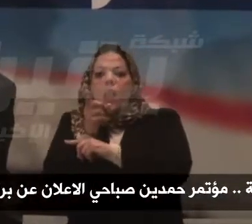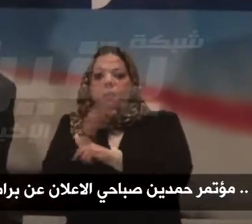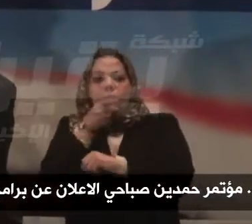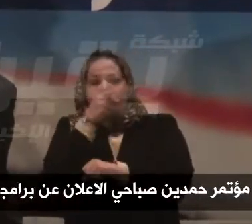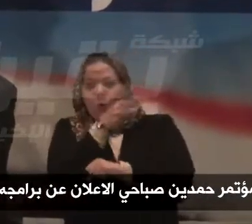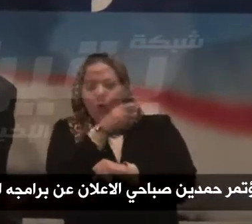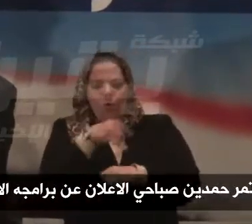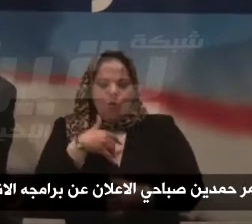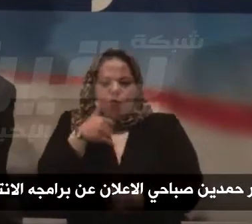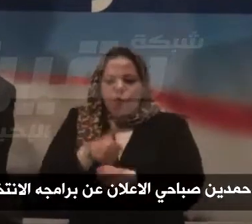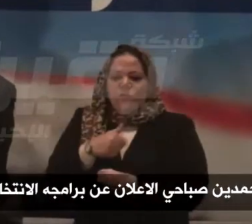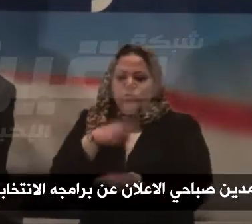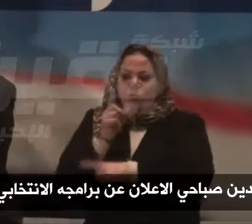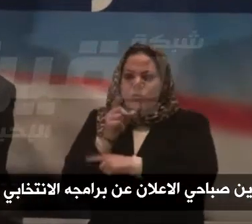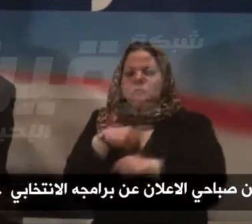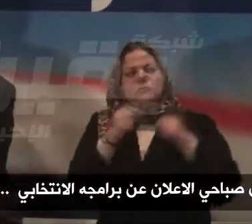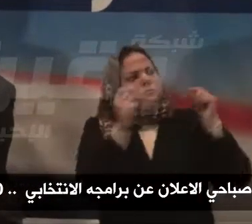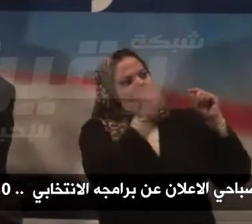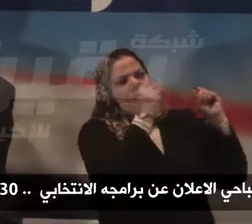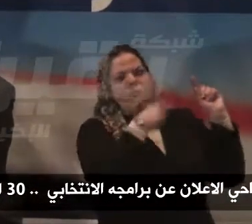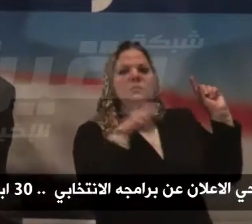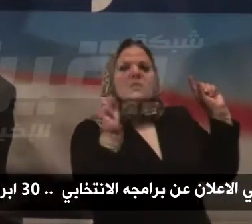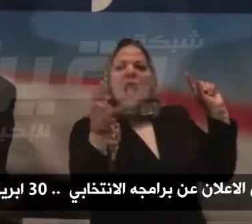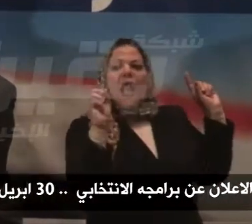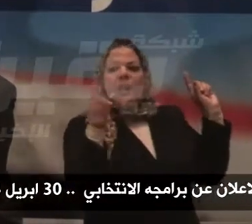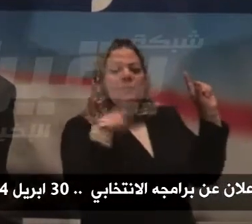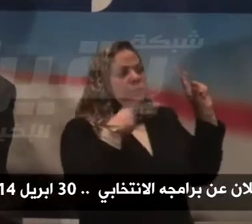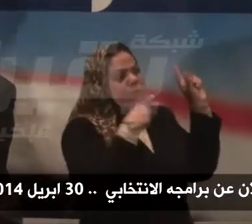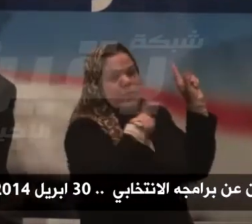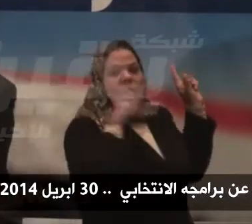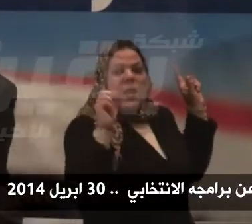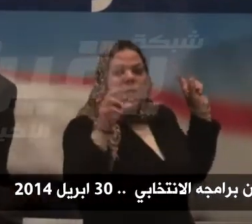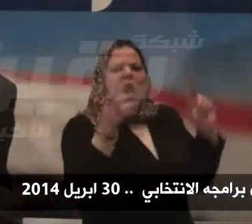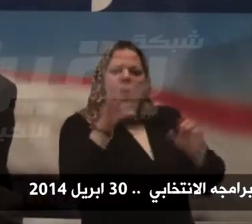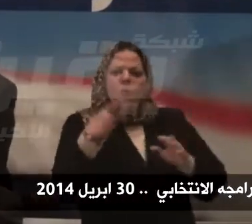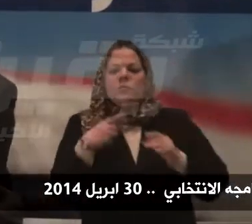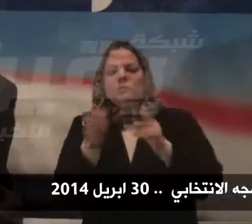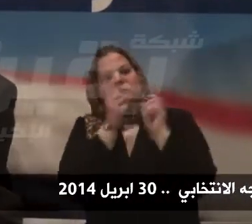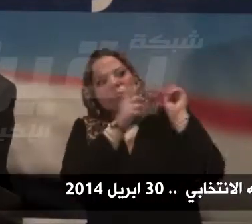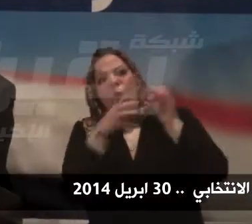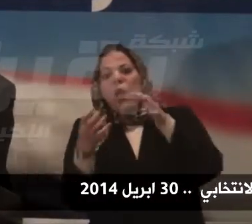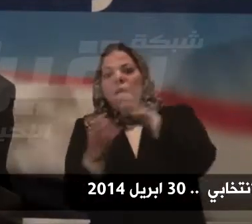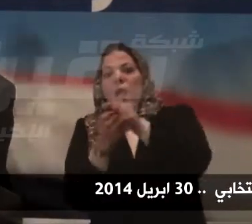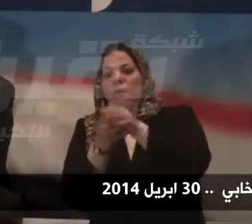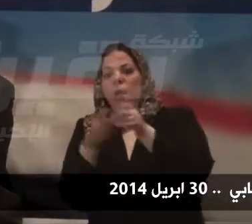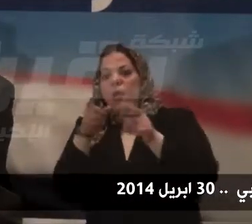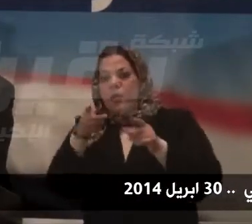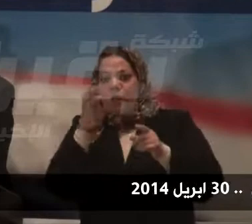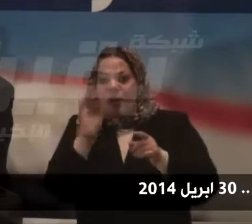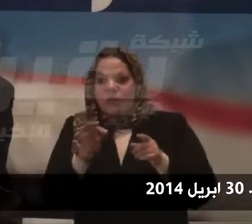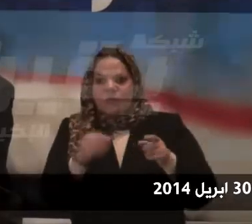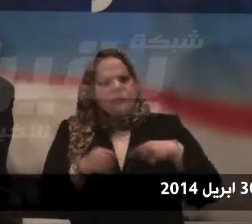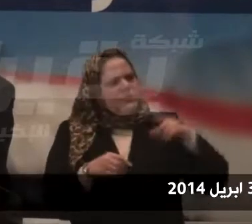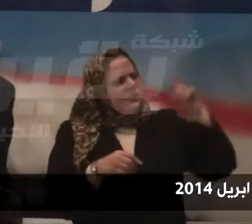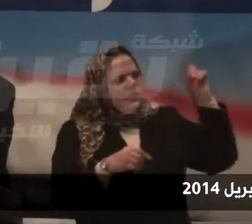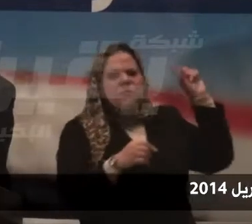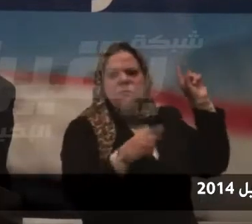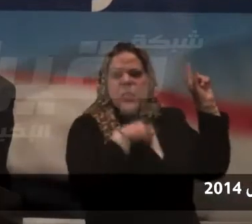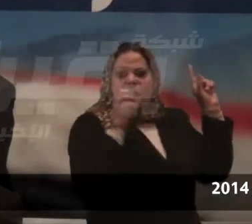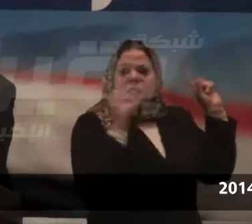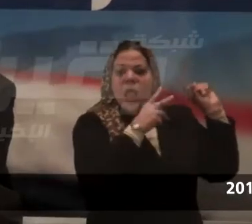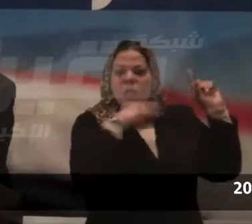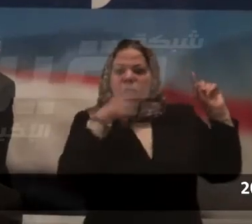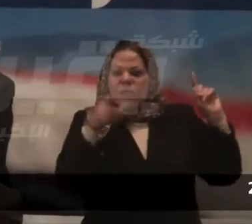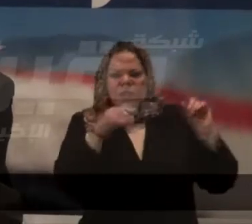اللي واقف بيشرح درس أو بيدرس في الجامعة لازم مش يبقى على قد المنهج اللي هو بيدرسه بس،